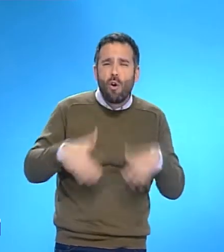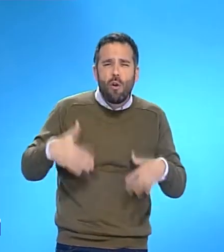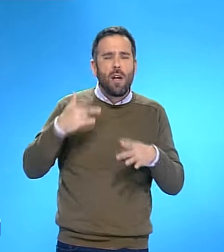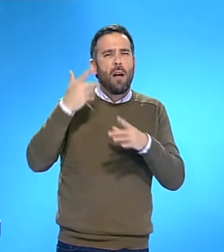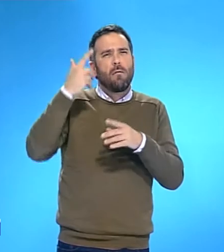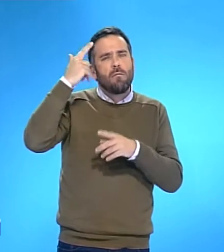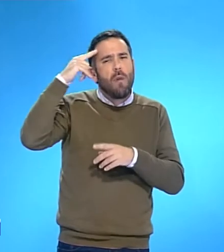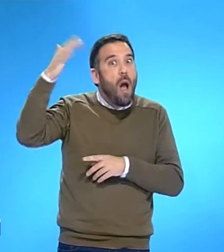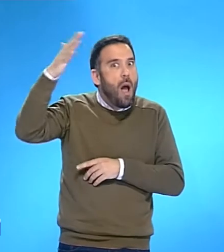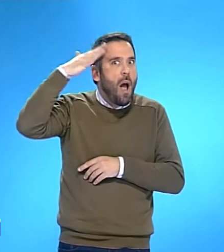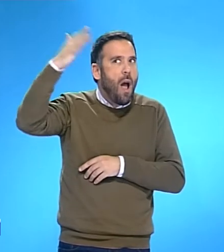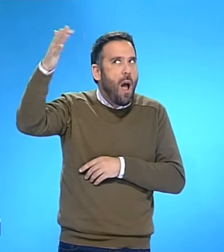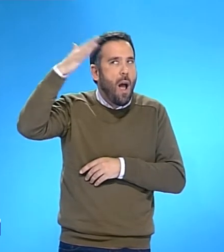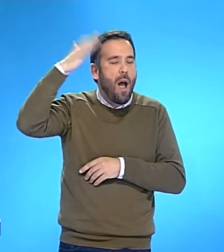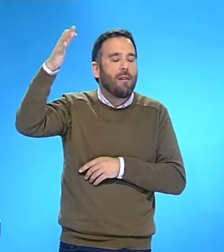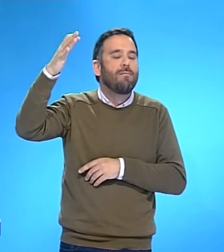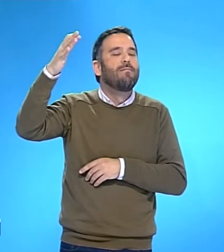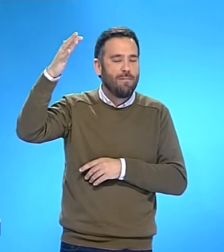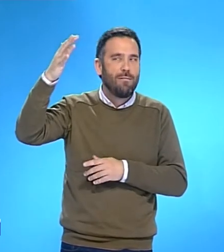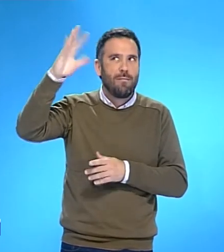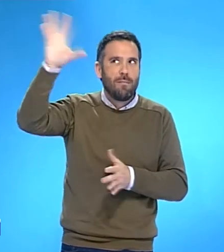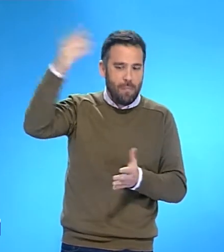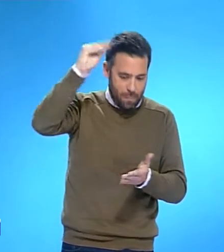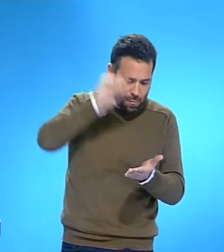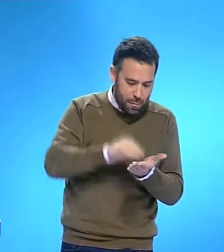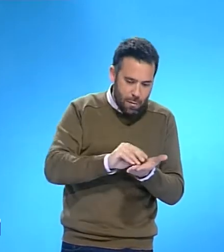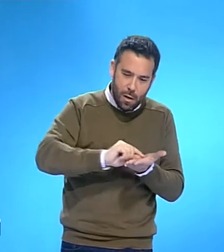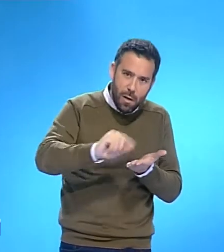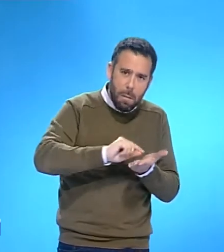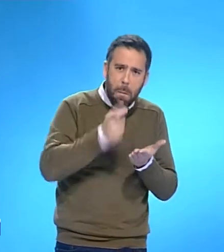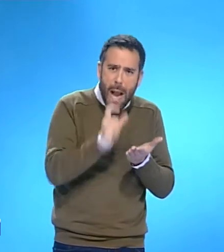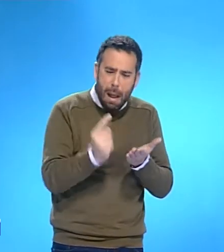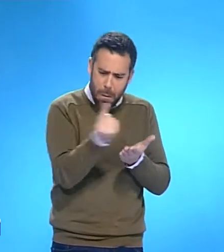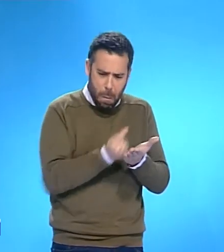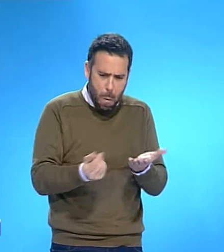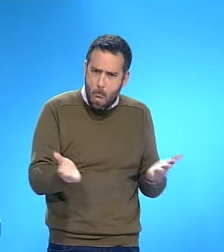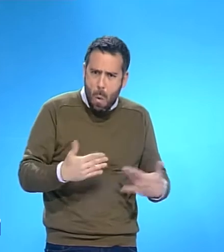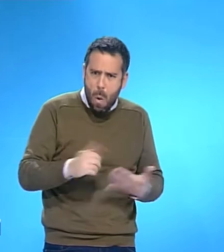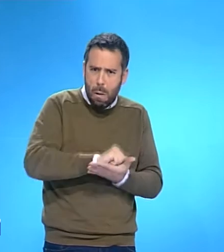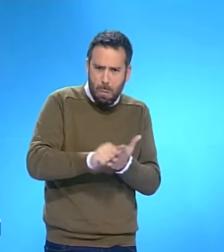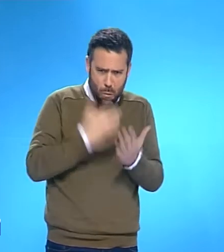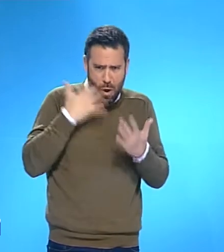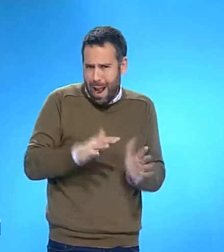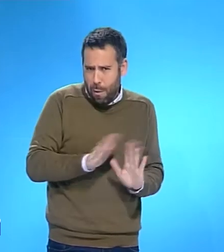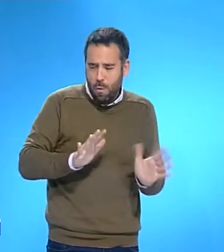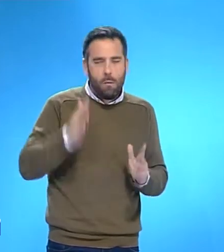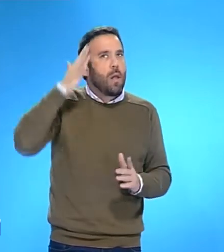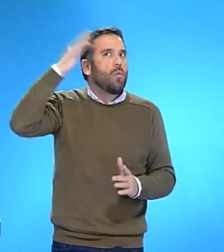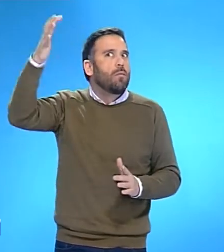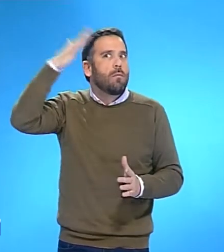raro, pensó ir a vivir las historias de sus personajes favoritos y poder escribirlas en ese libro que no tenía palabras ni dibujos